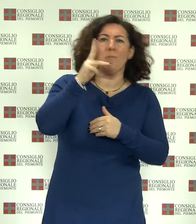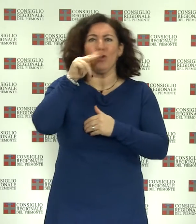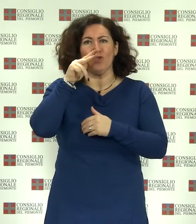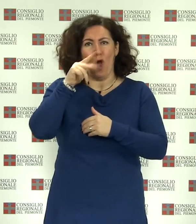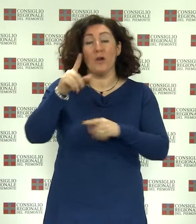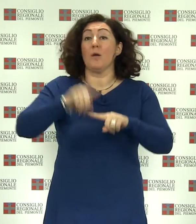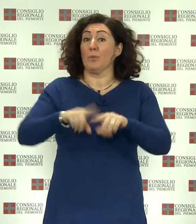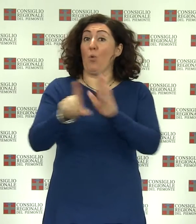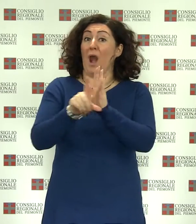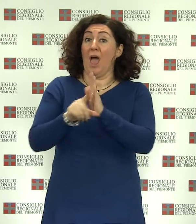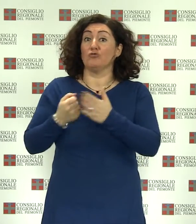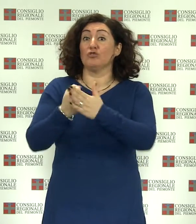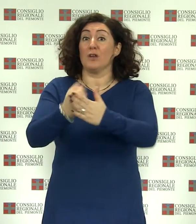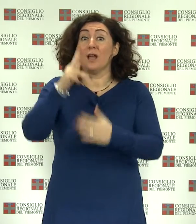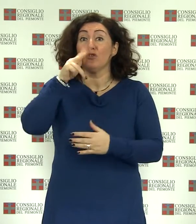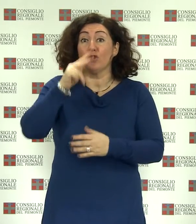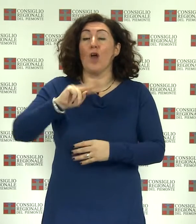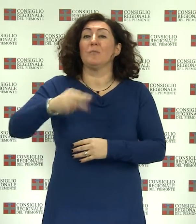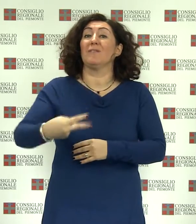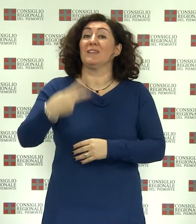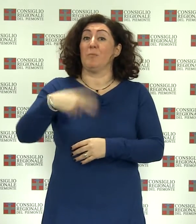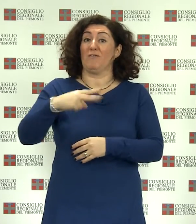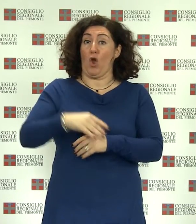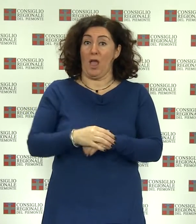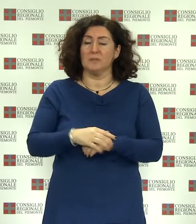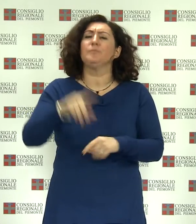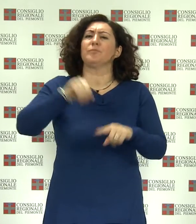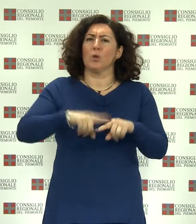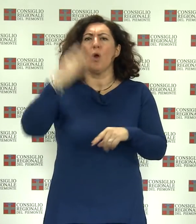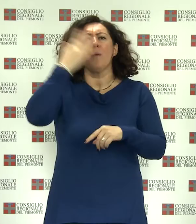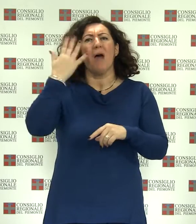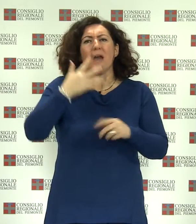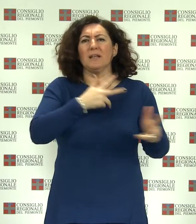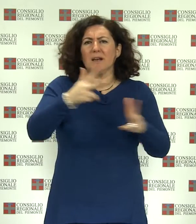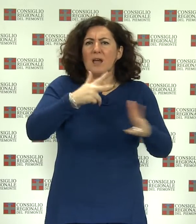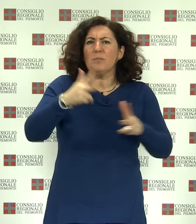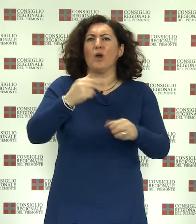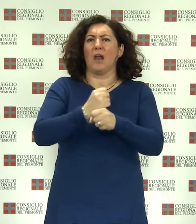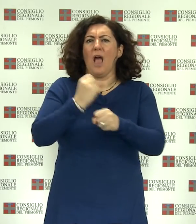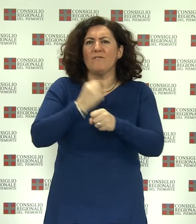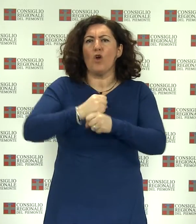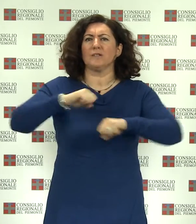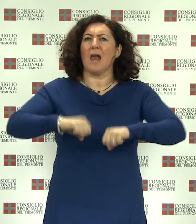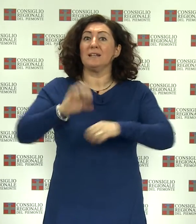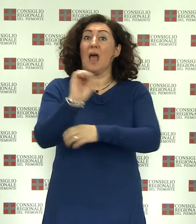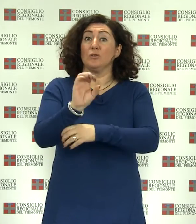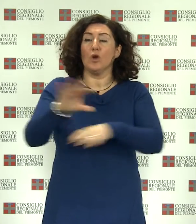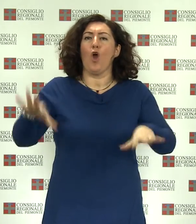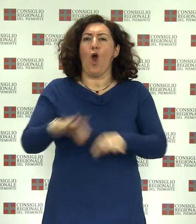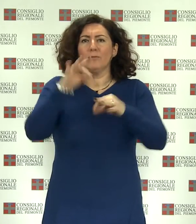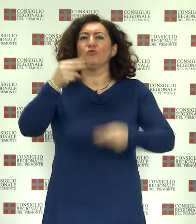violenza. Inoltre, con il parere delle commissioni Trasporti, Lavoro, Sanità e Istruzione, è iniziato l'esame del bilancio di